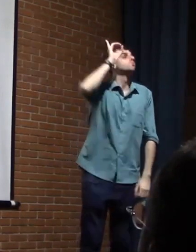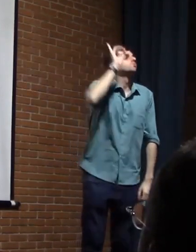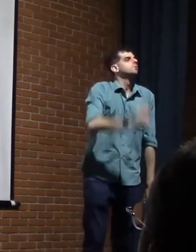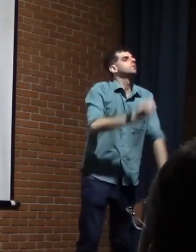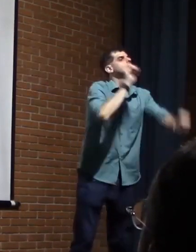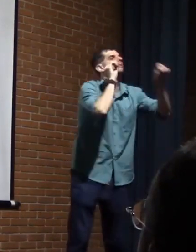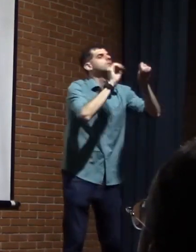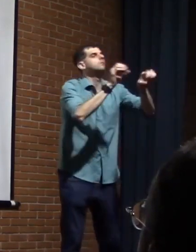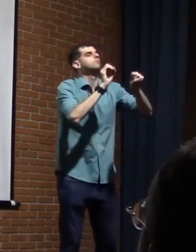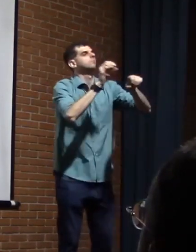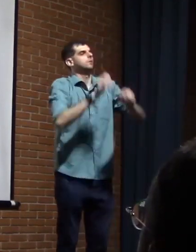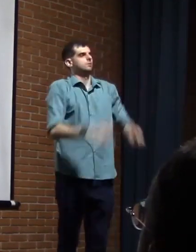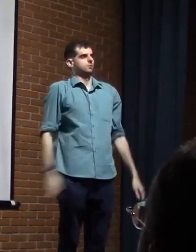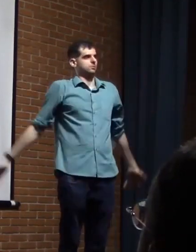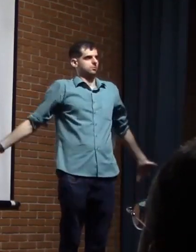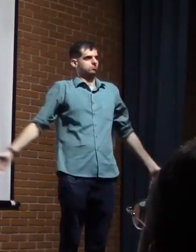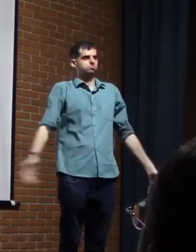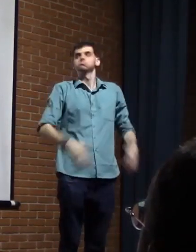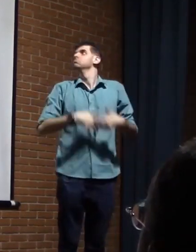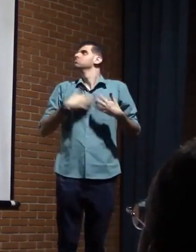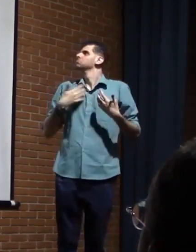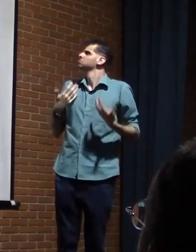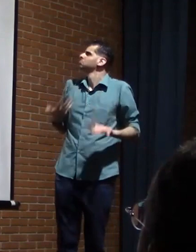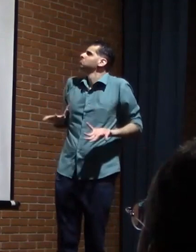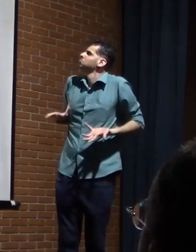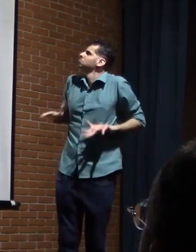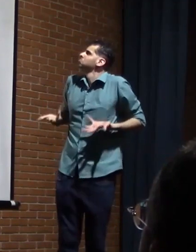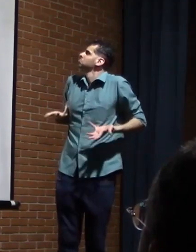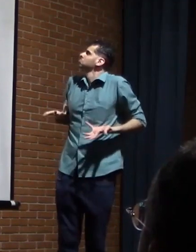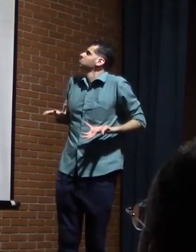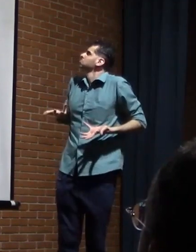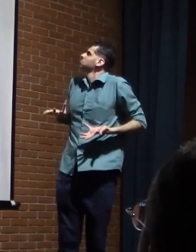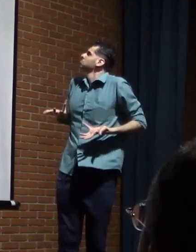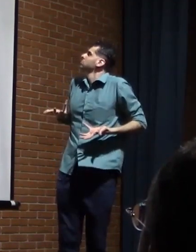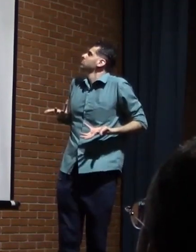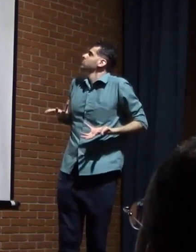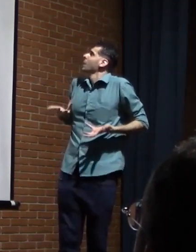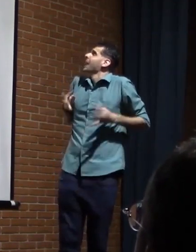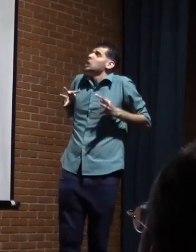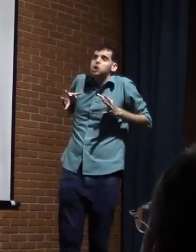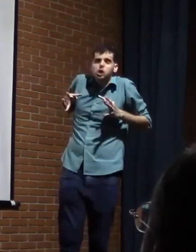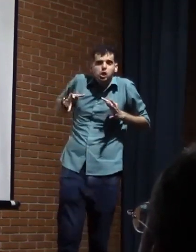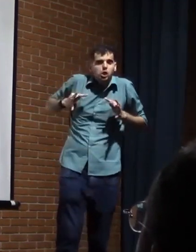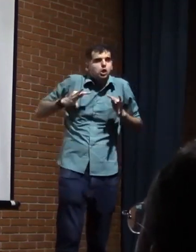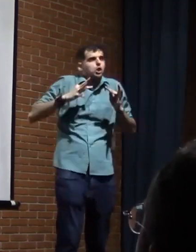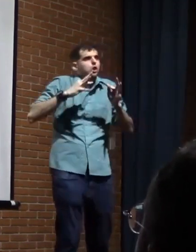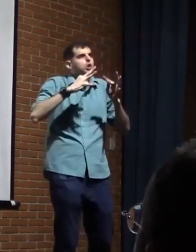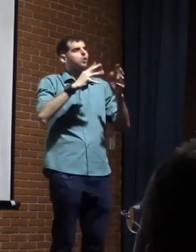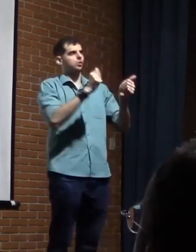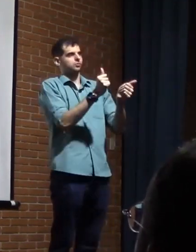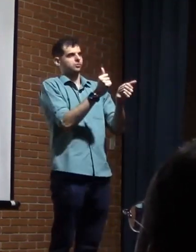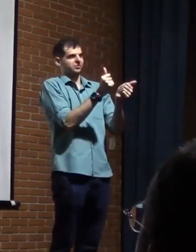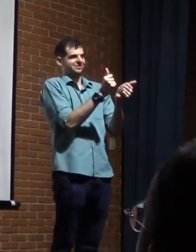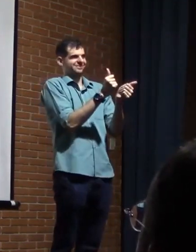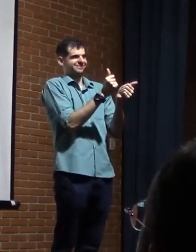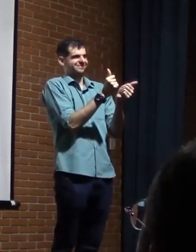O direito à educação, né? O direito à educação, a gente pensa, né?